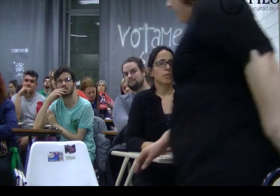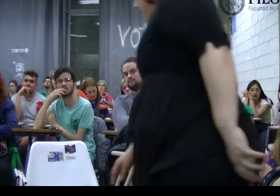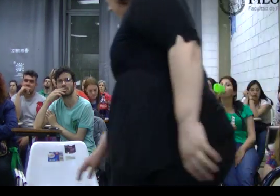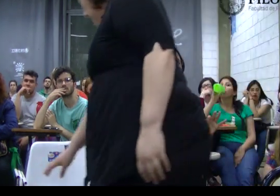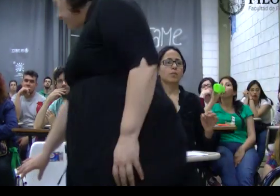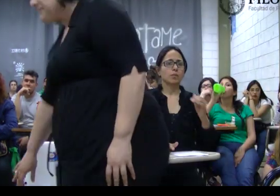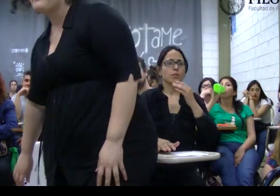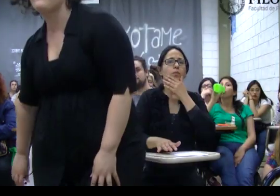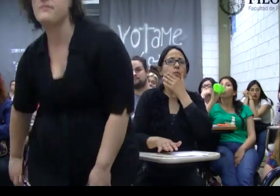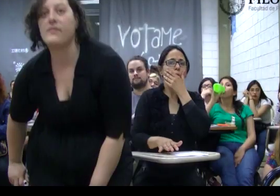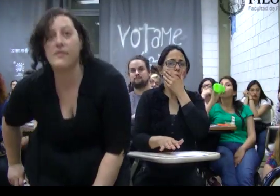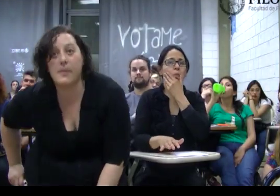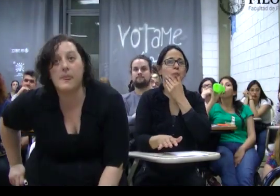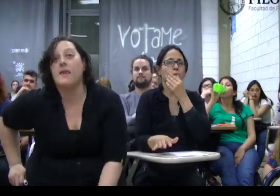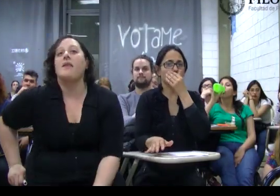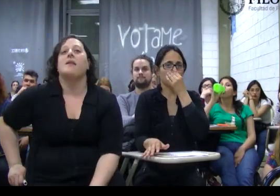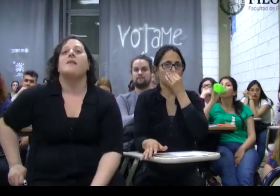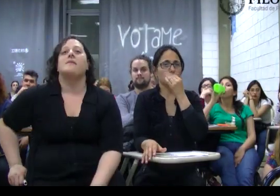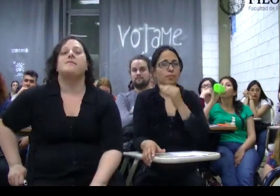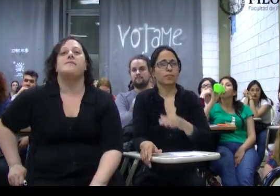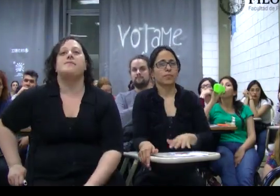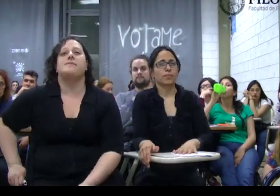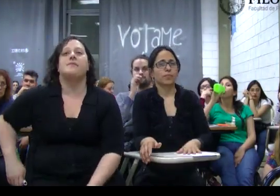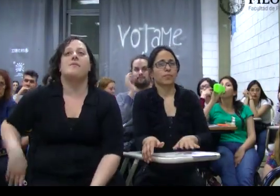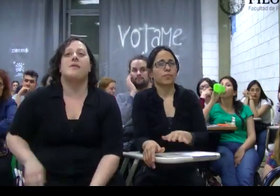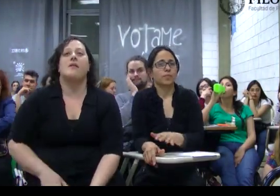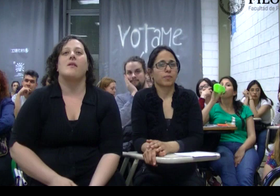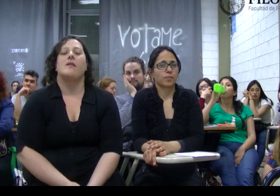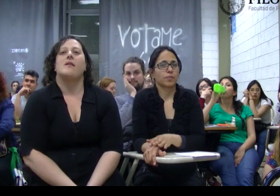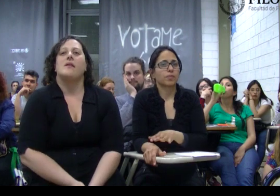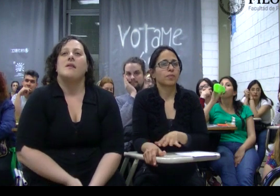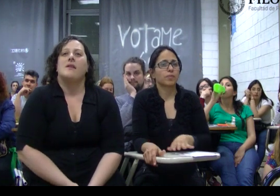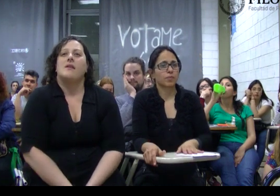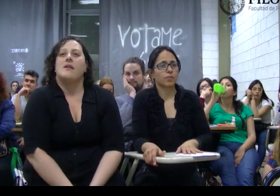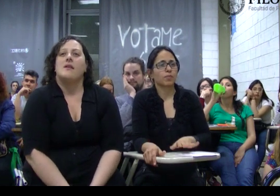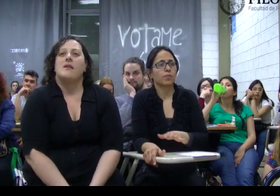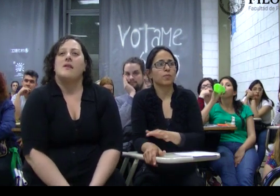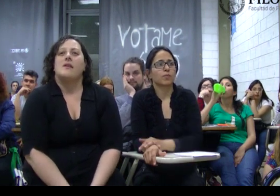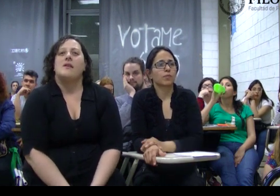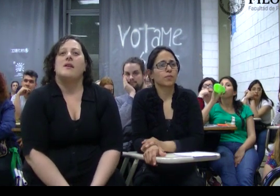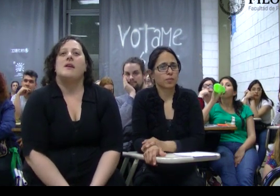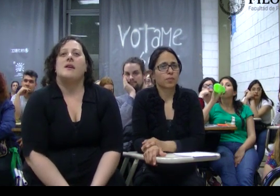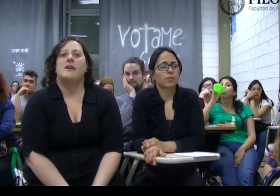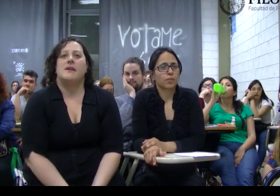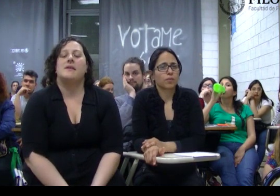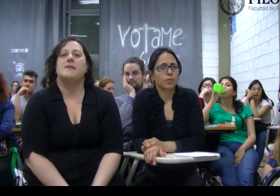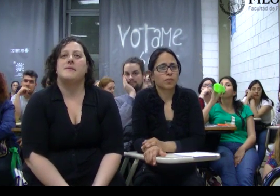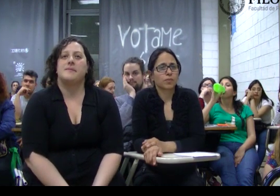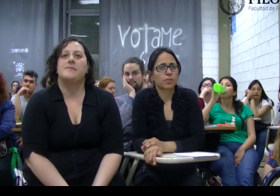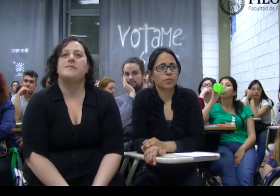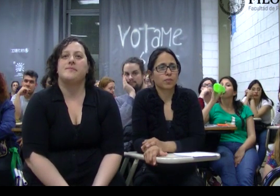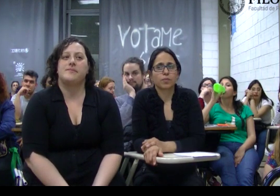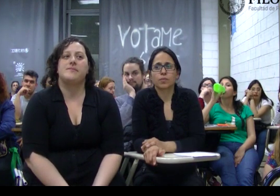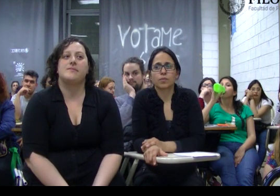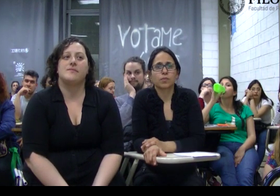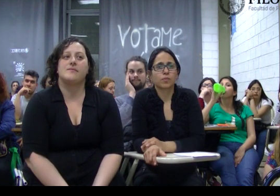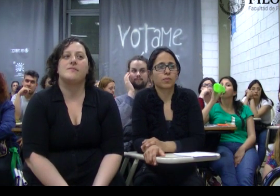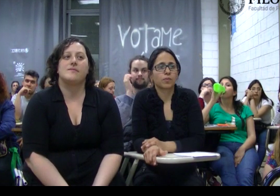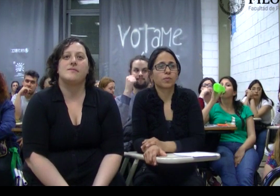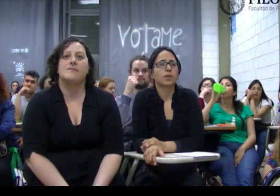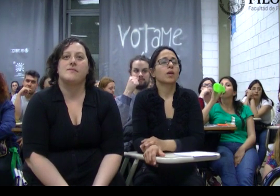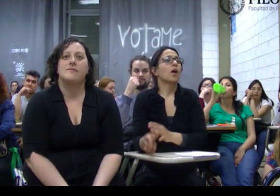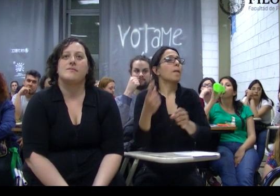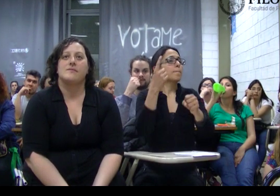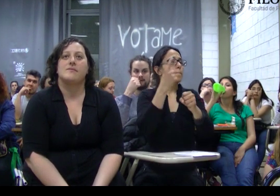con explicaciones claras y en tu propio idioma. Para que te sientas seguro y para que puedas aclarar tus dudas. Lo primero que hicimos